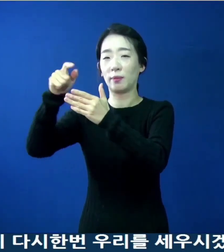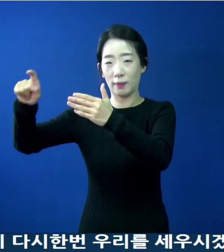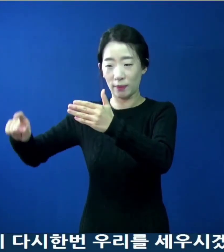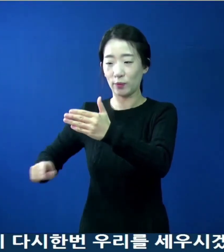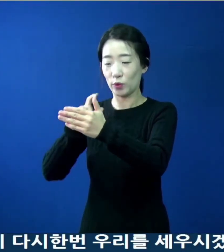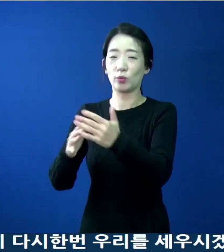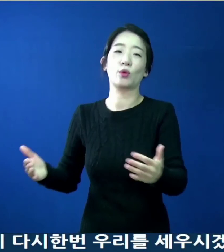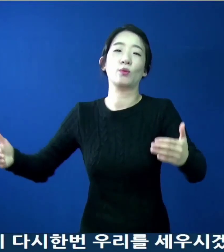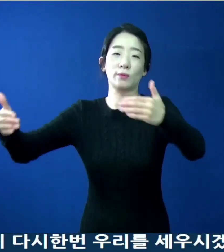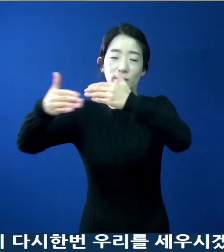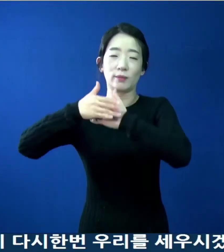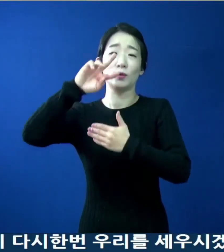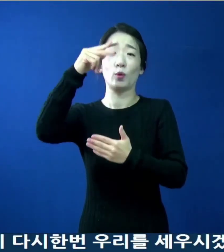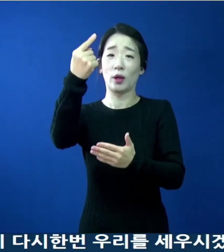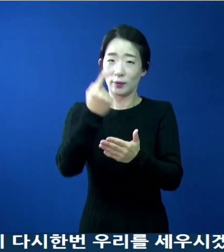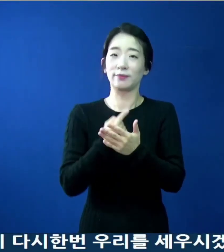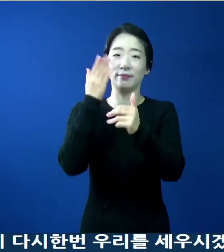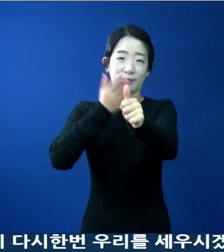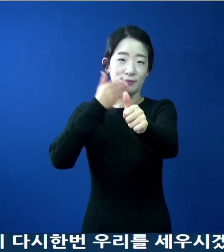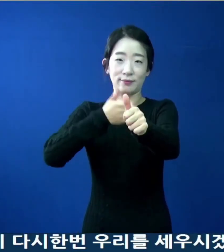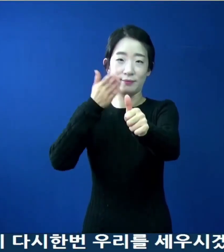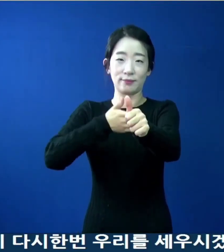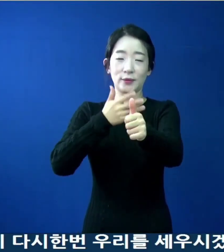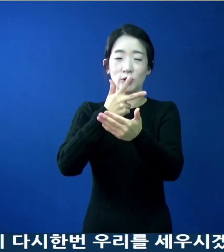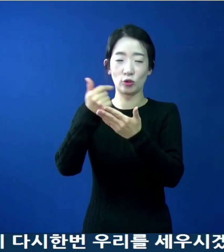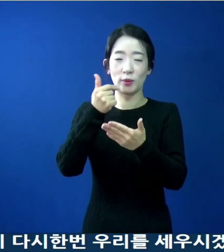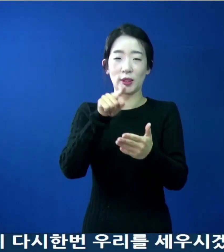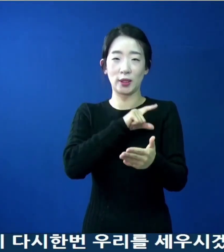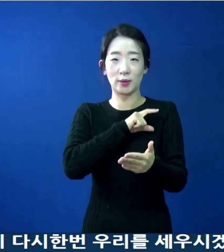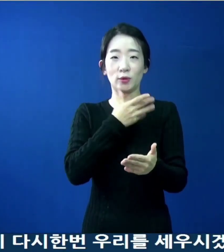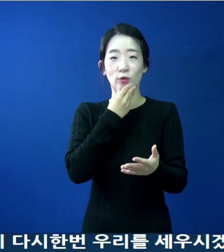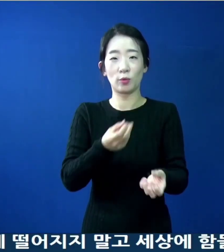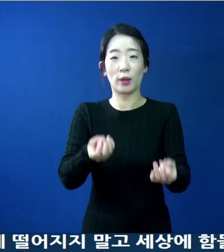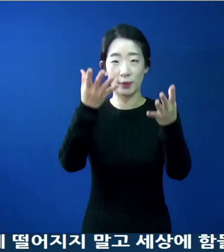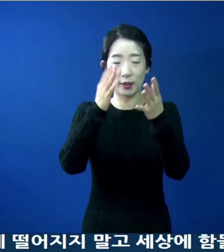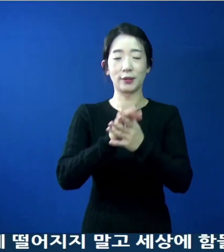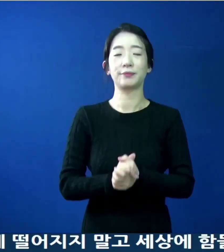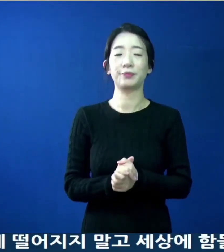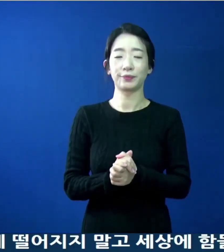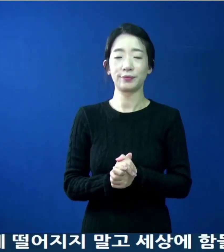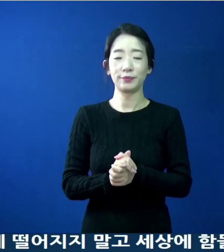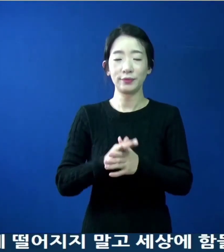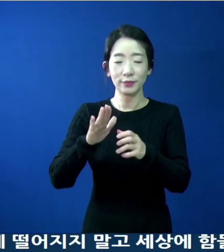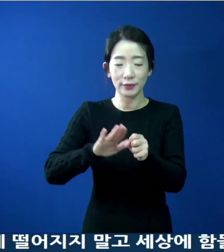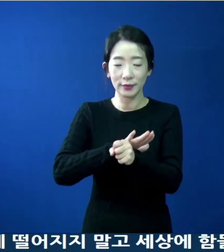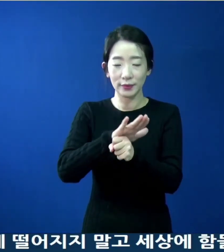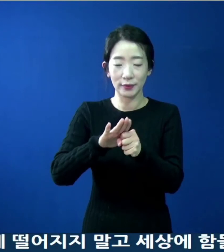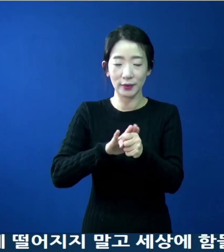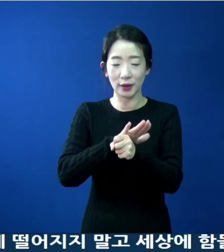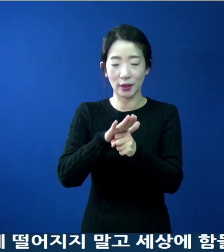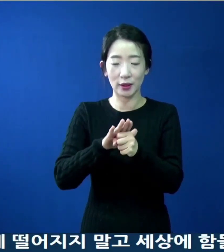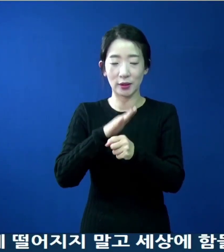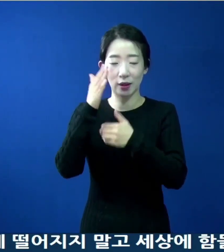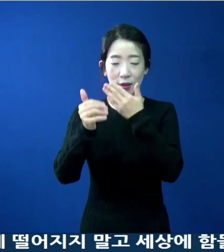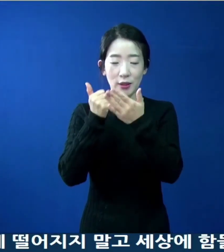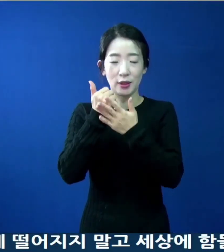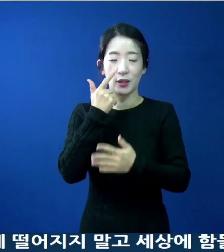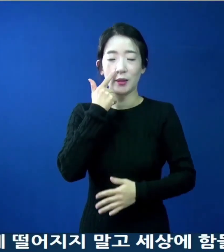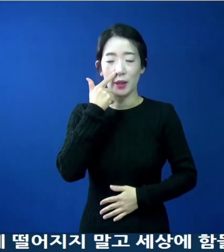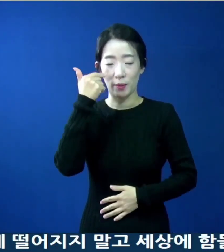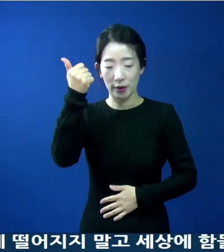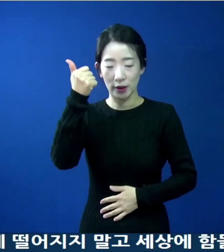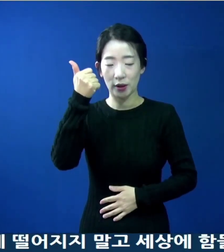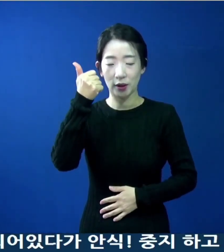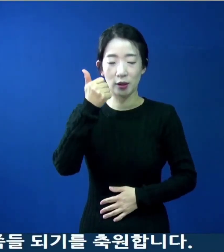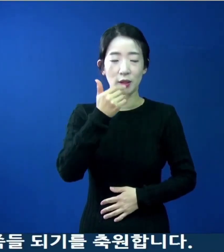가족들, 하나님의 백성들 되시기를 주의 이름으로 축원합니다. 기도하겠습니다. 살아계신 아버지 하나님, 이스라엘 백성들이